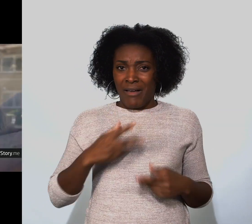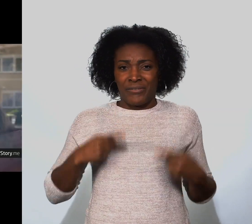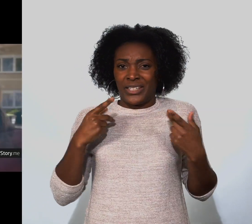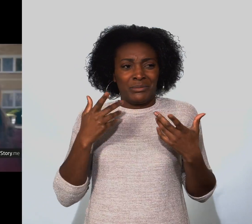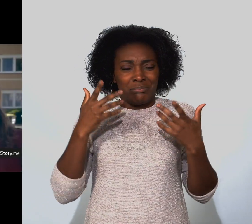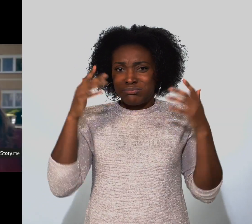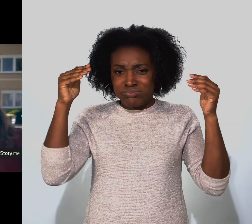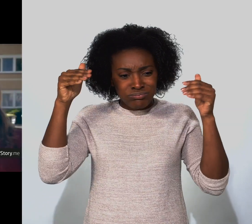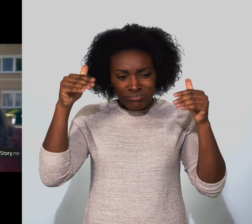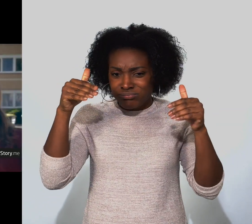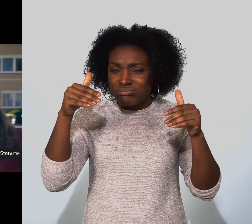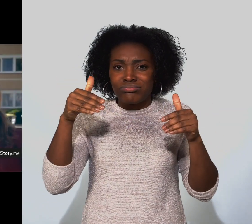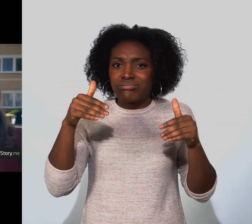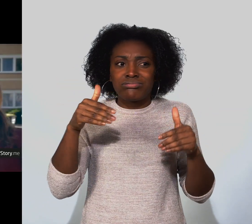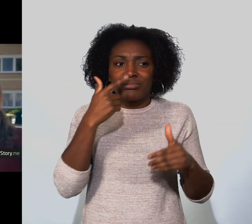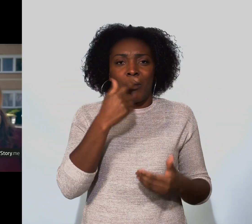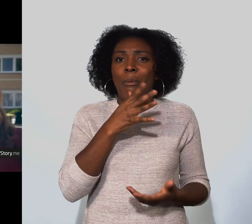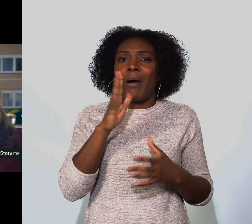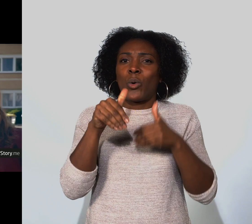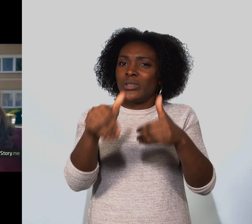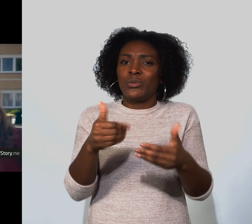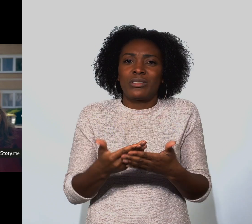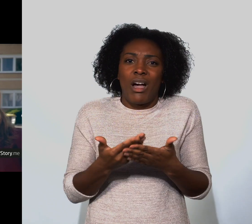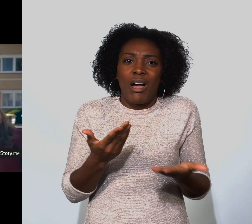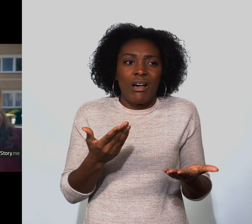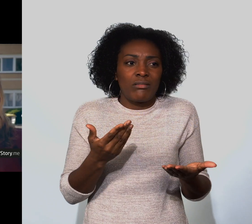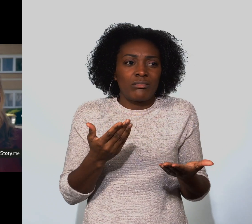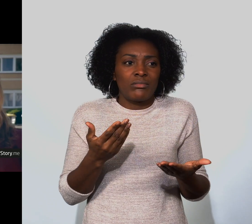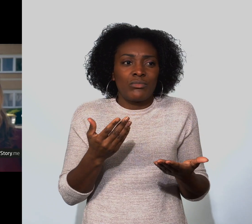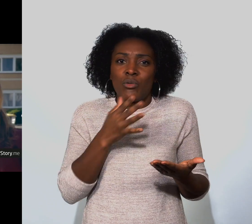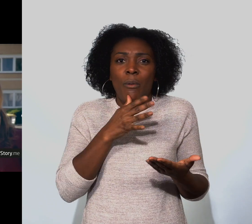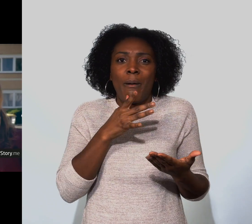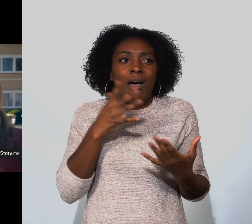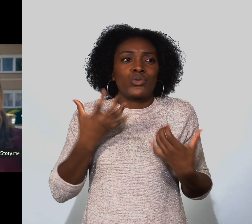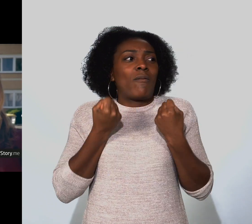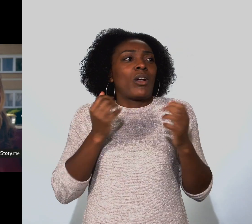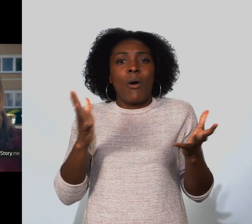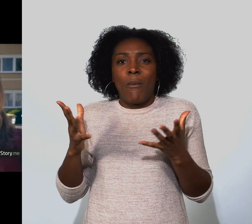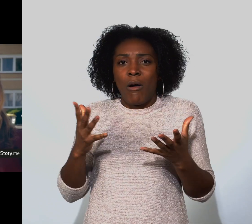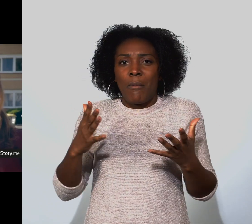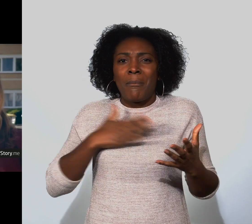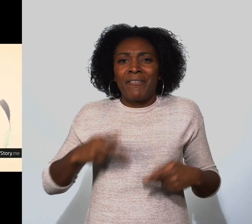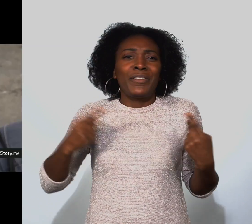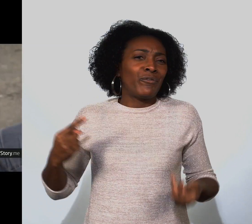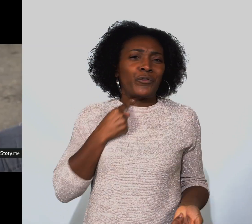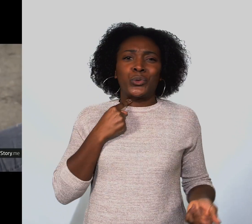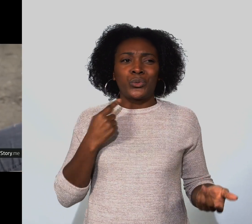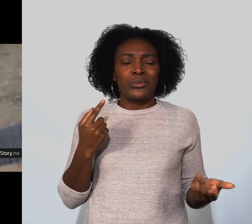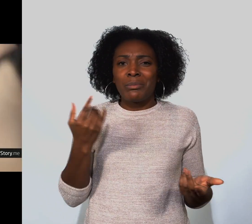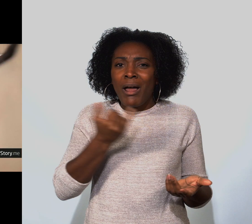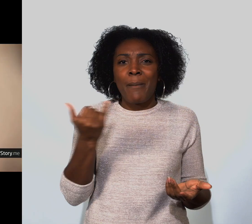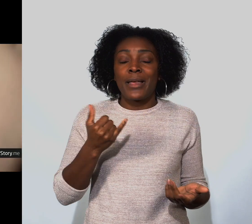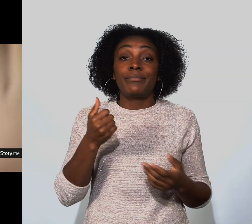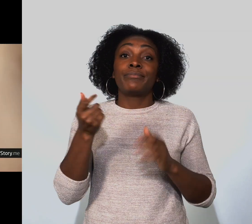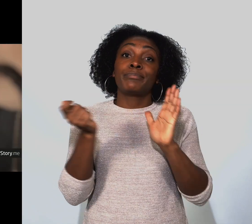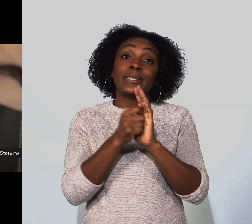fait, et je me suis dit dans ma tête que jamais je m'en sortirais, que ma vie était foutue. Et